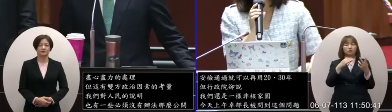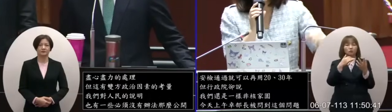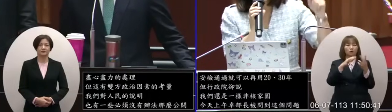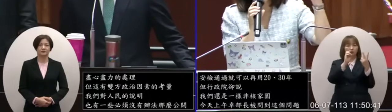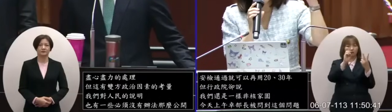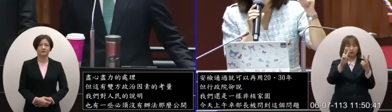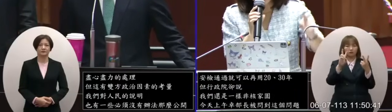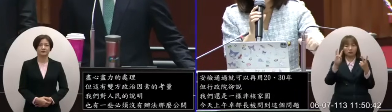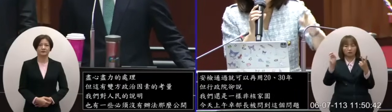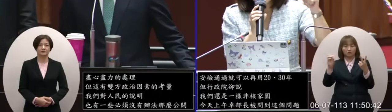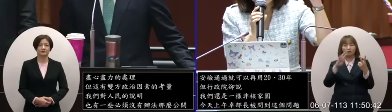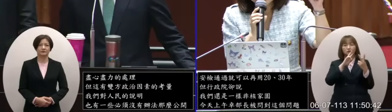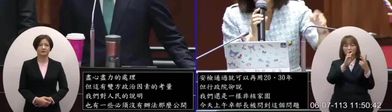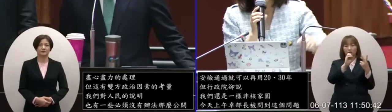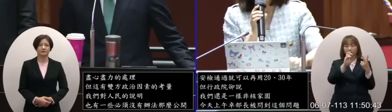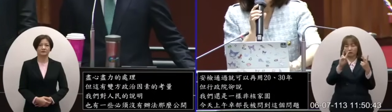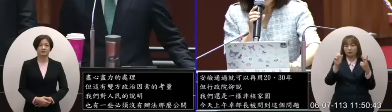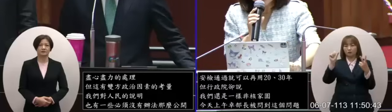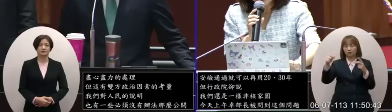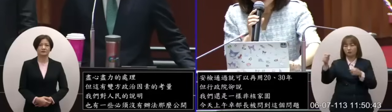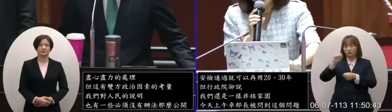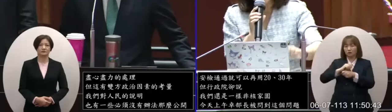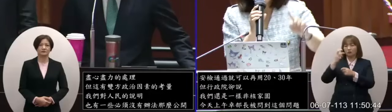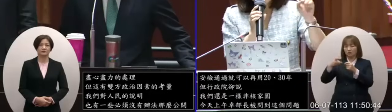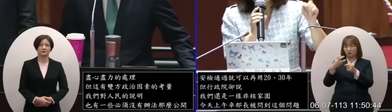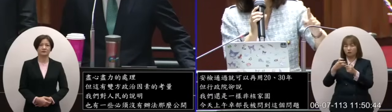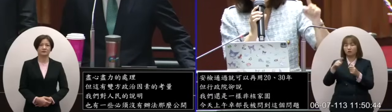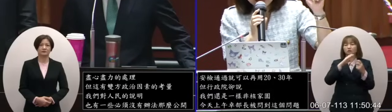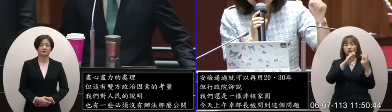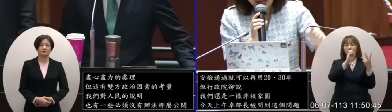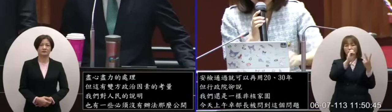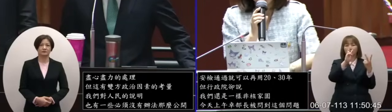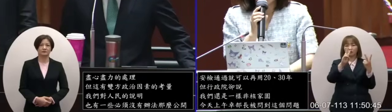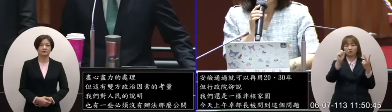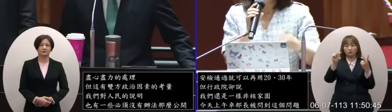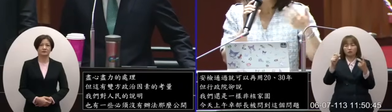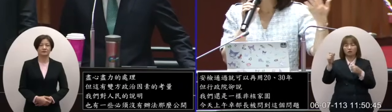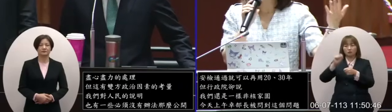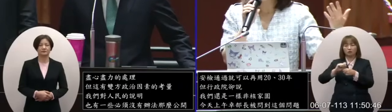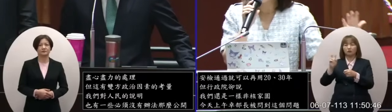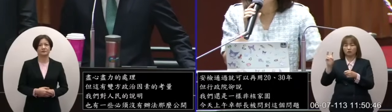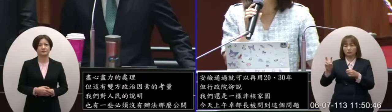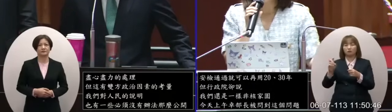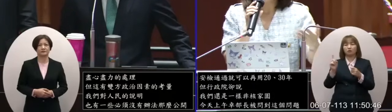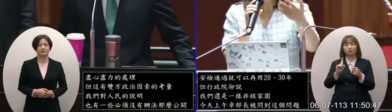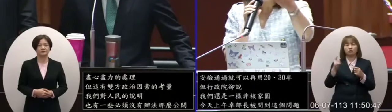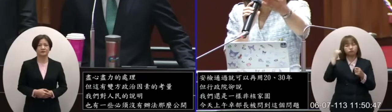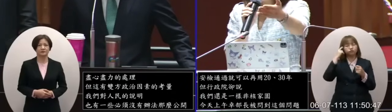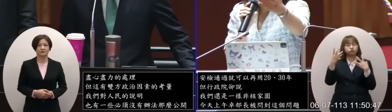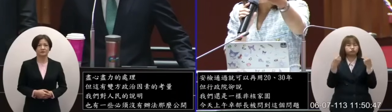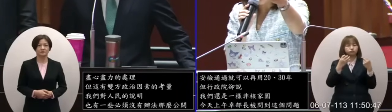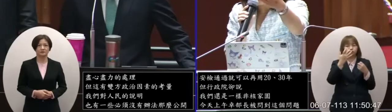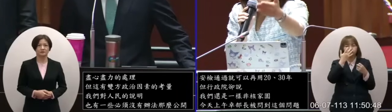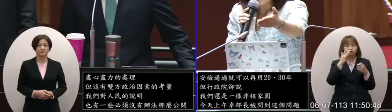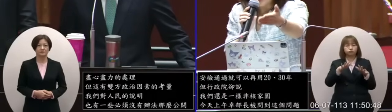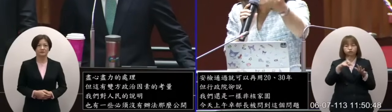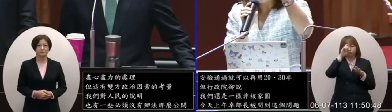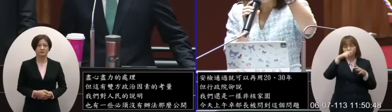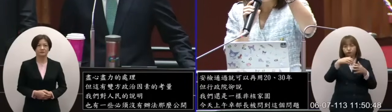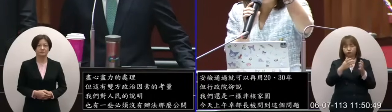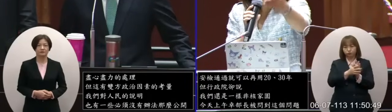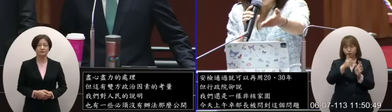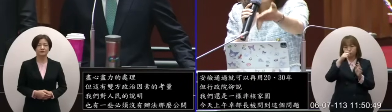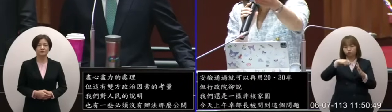2030还是2025再加30，还是2025再加20？我们现在大家看不懂，希望我们的部